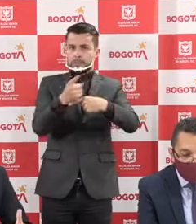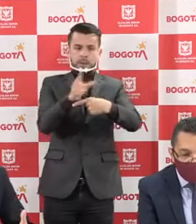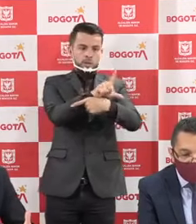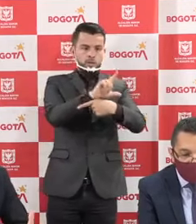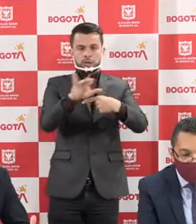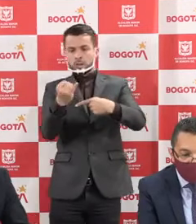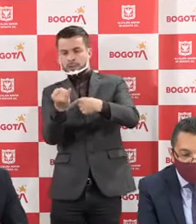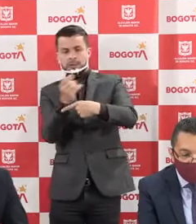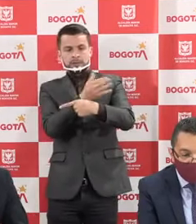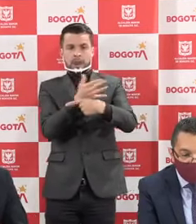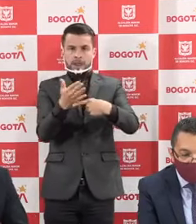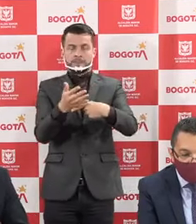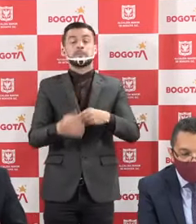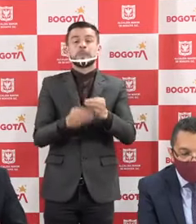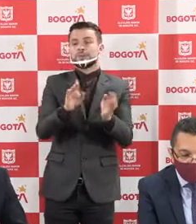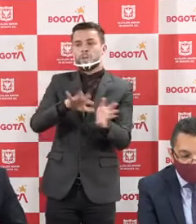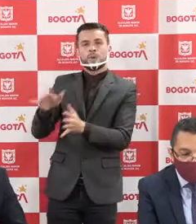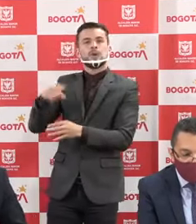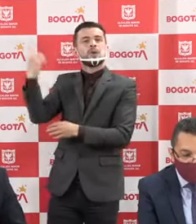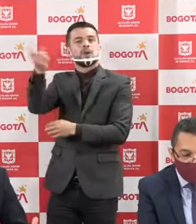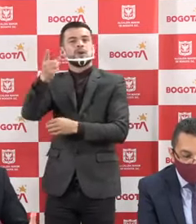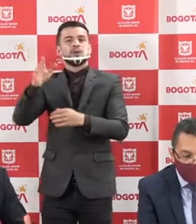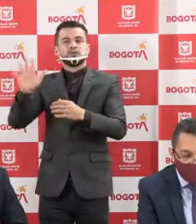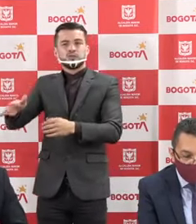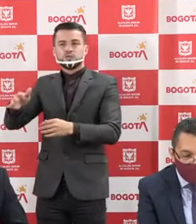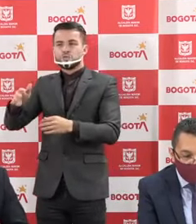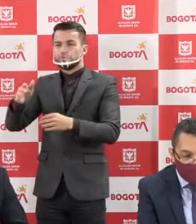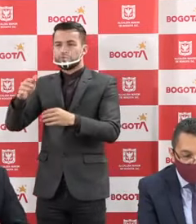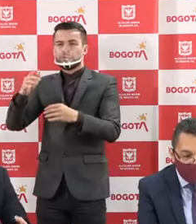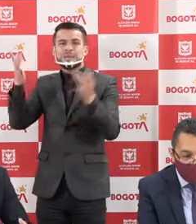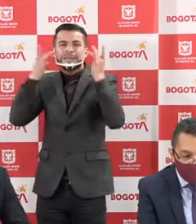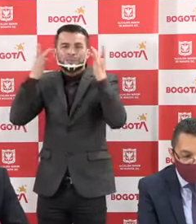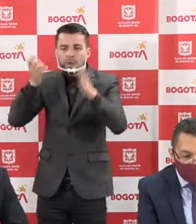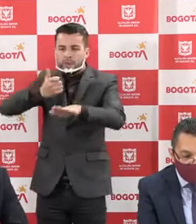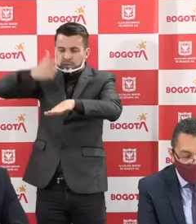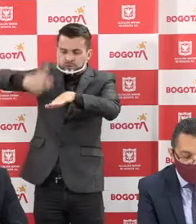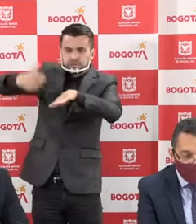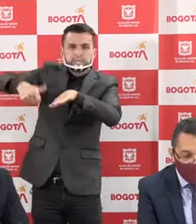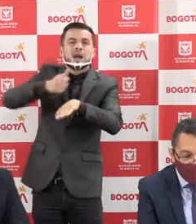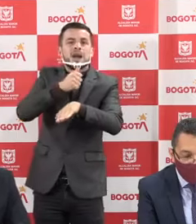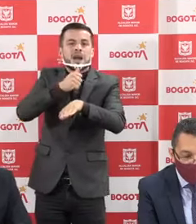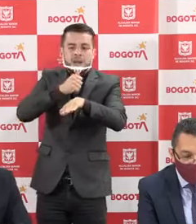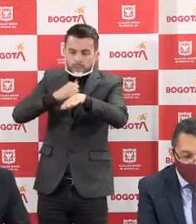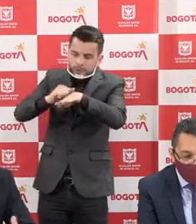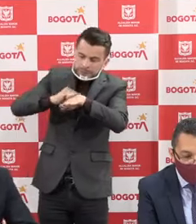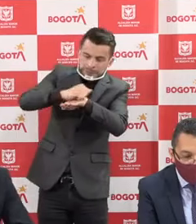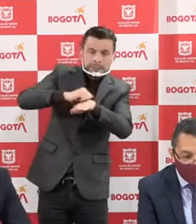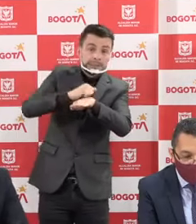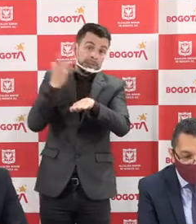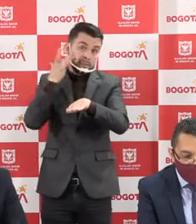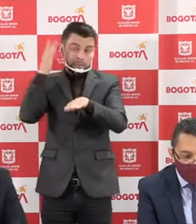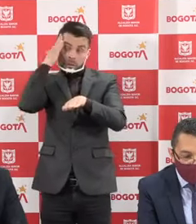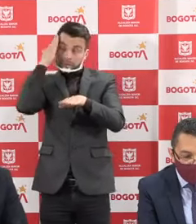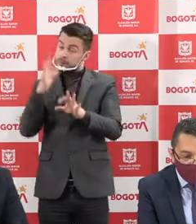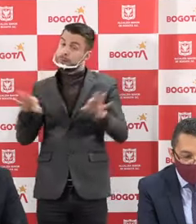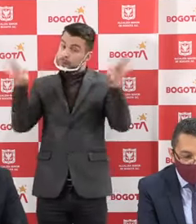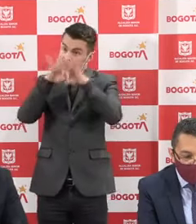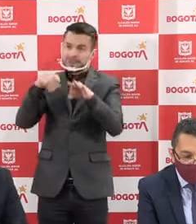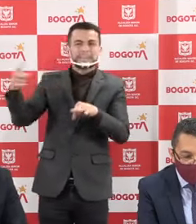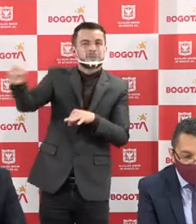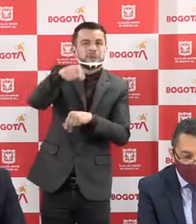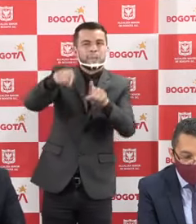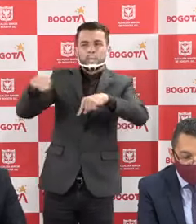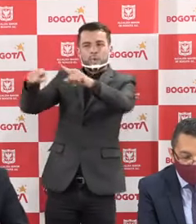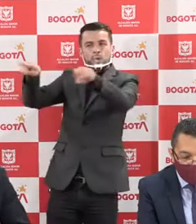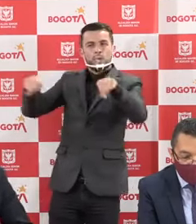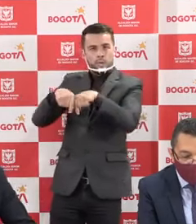los lavaderos de carros y aquellos que están que son fundamentales para los procesos de desinfección que es tan importante en el marco del manejo de